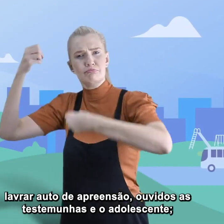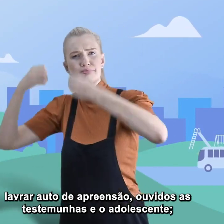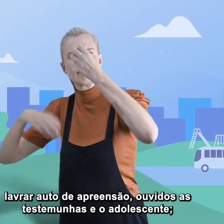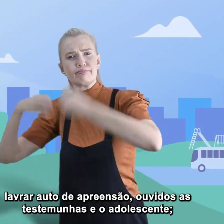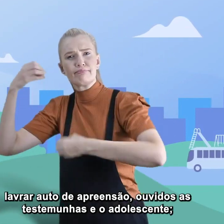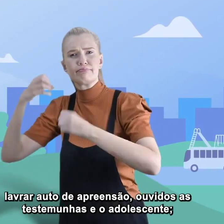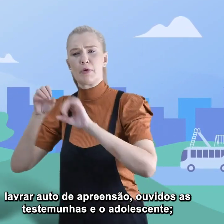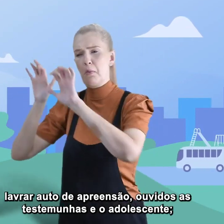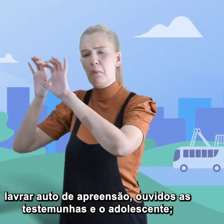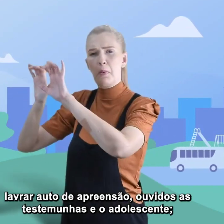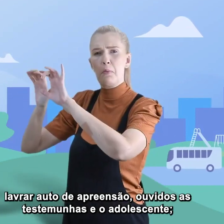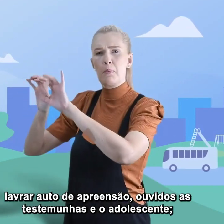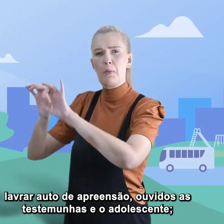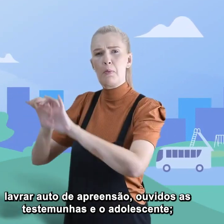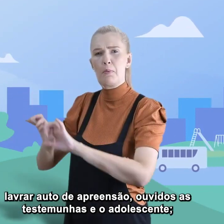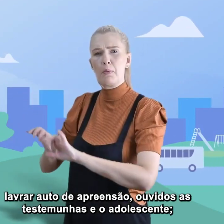testemunhas e o adolescente.